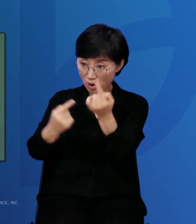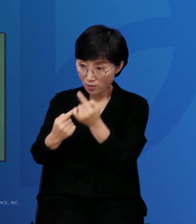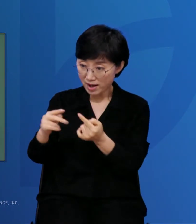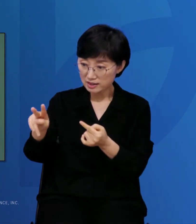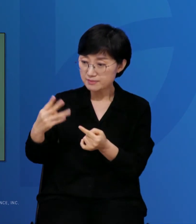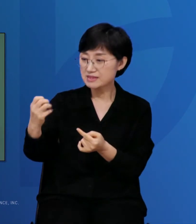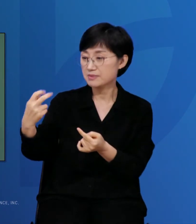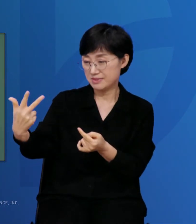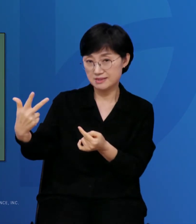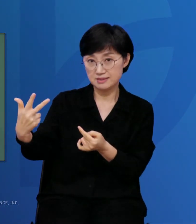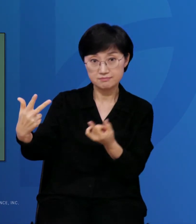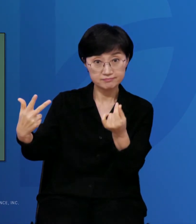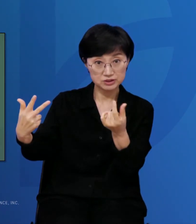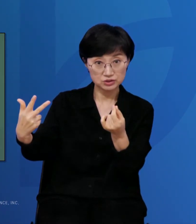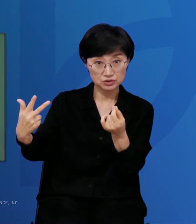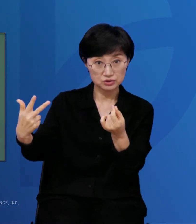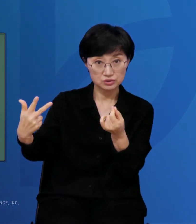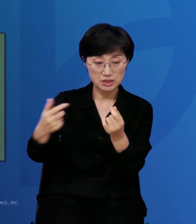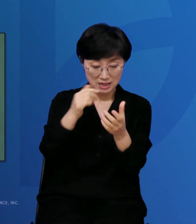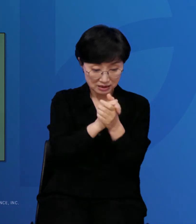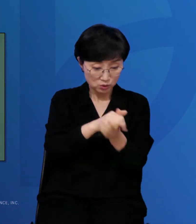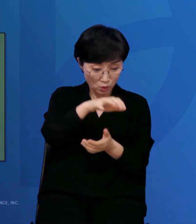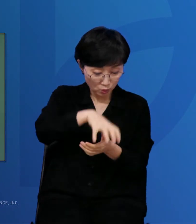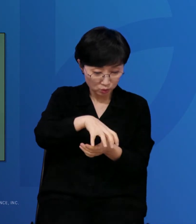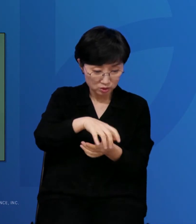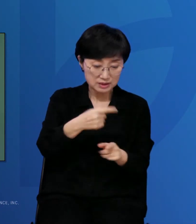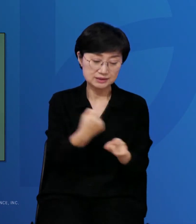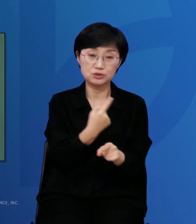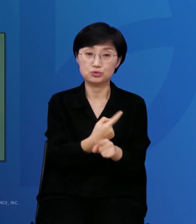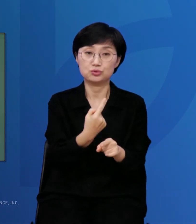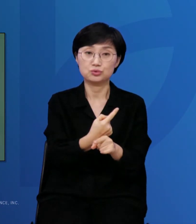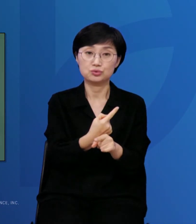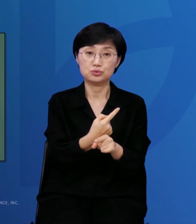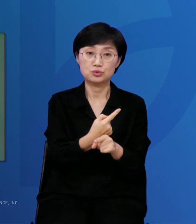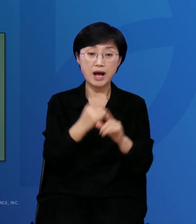이게 치유 이게